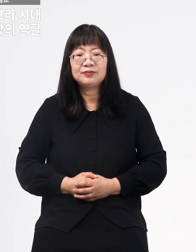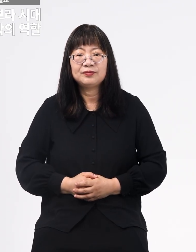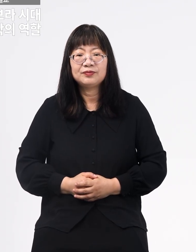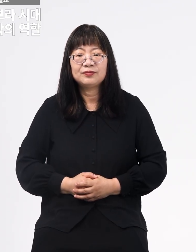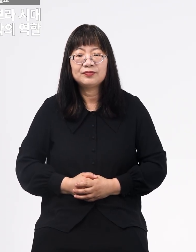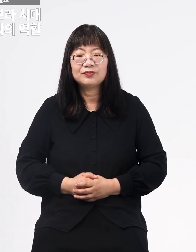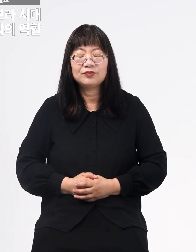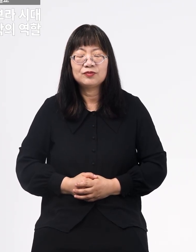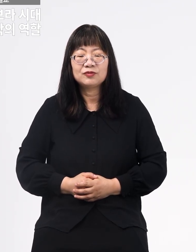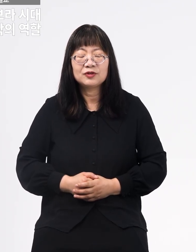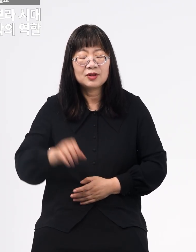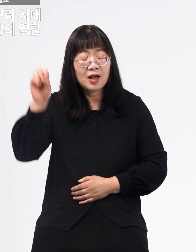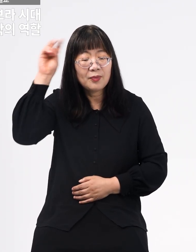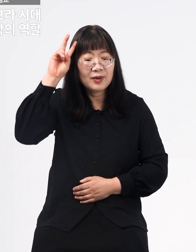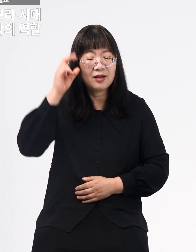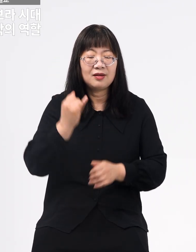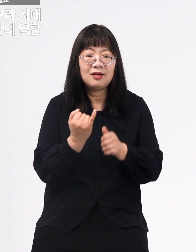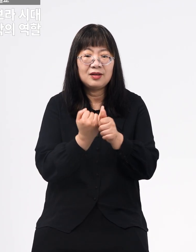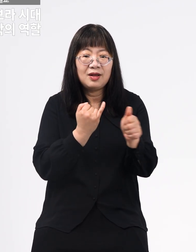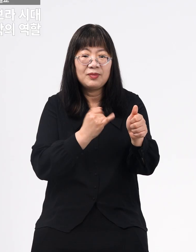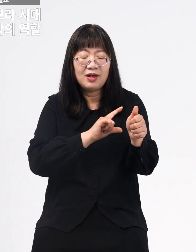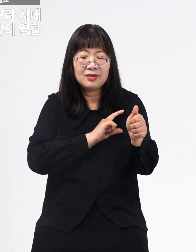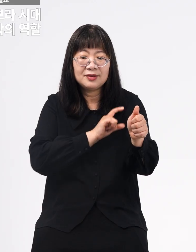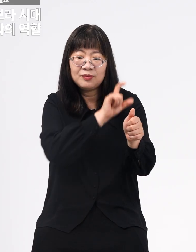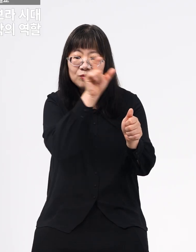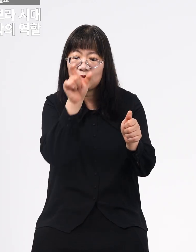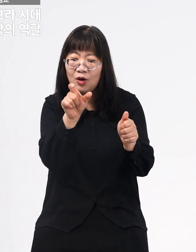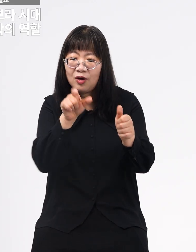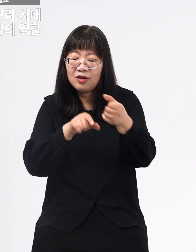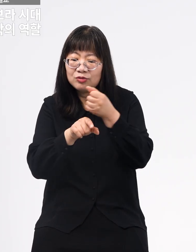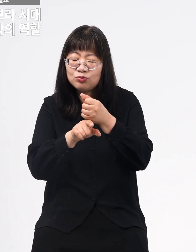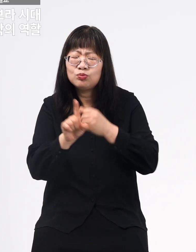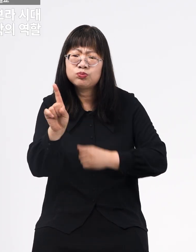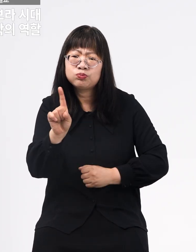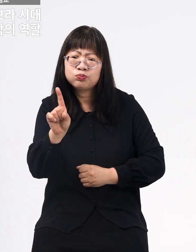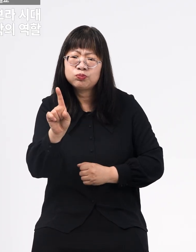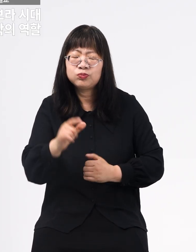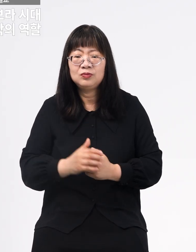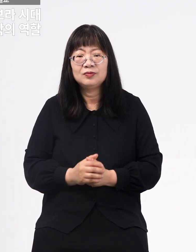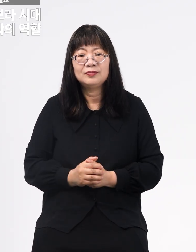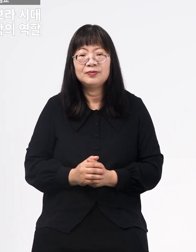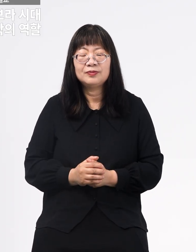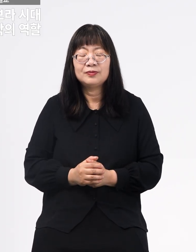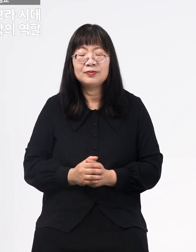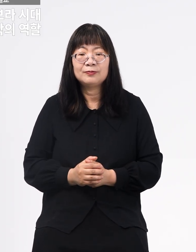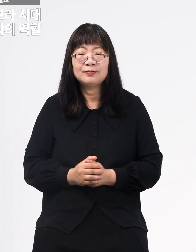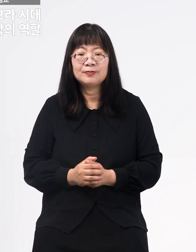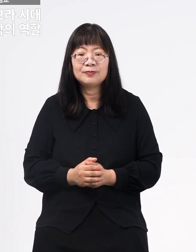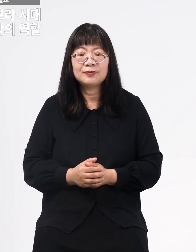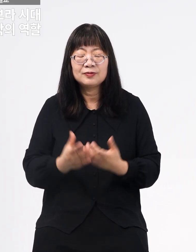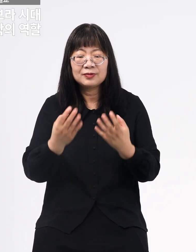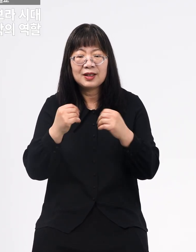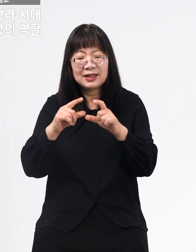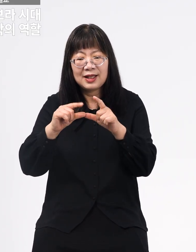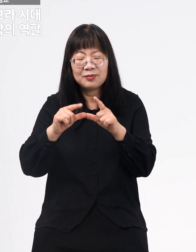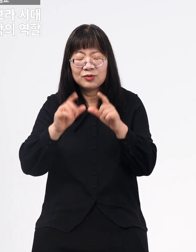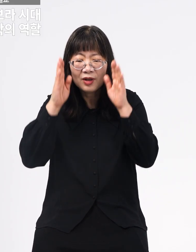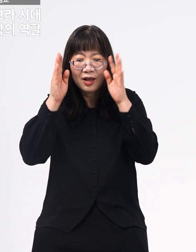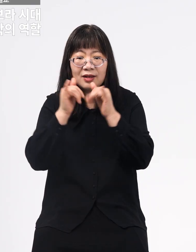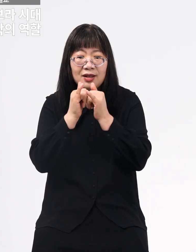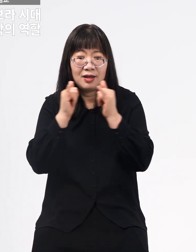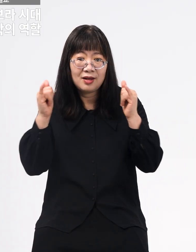이 사람은 여기 왜 갑자기 앞에 수식어로 등장을 할까? 많은 일부 학자들이